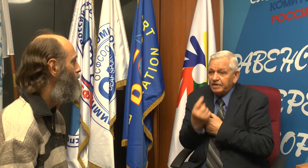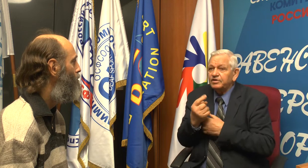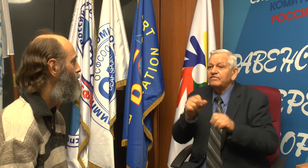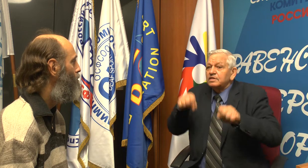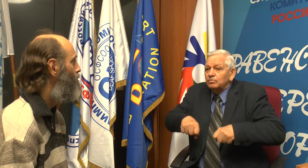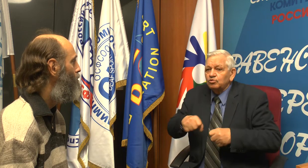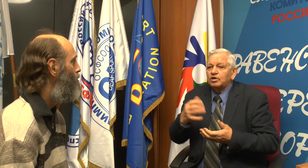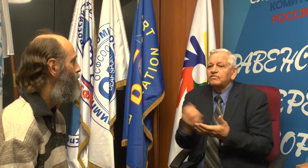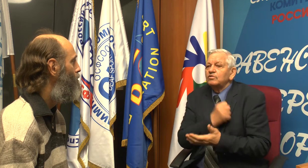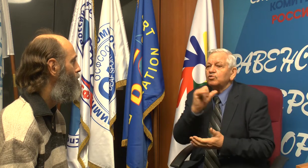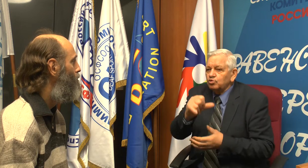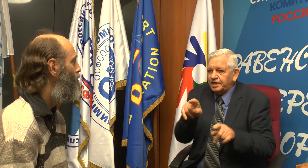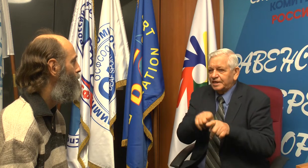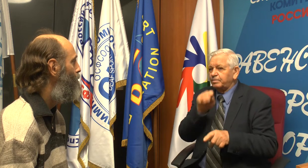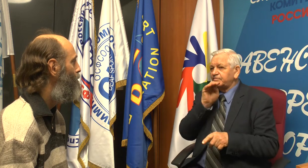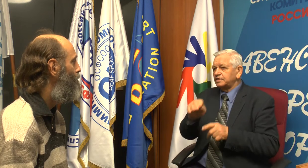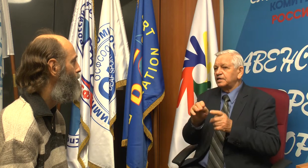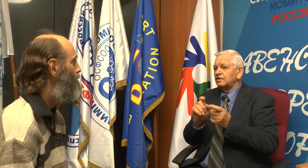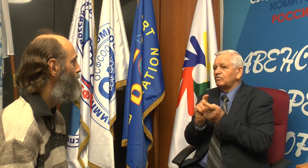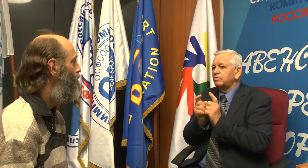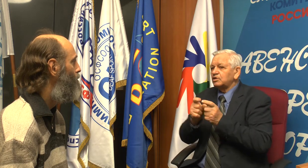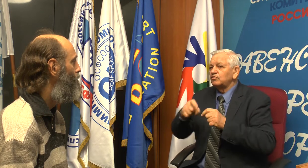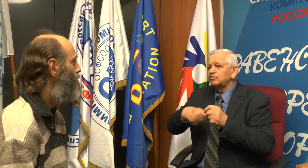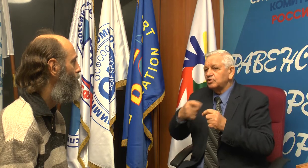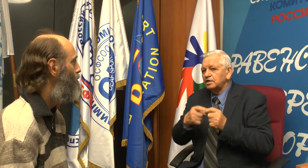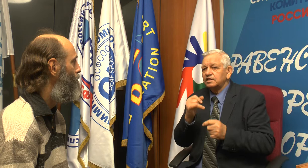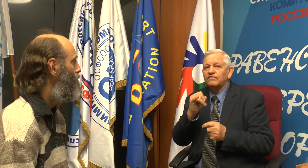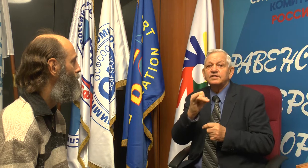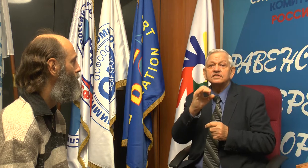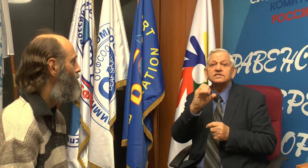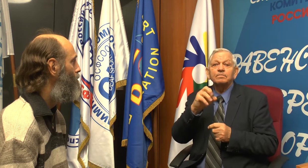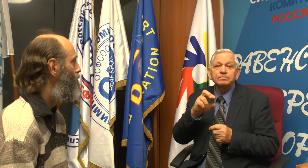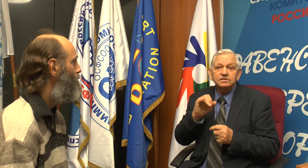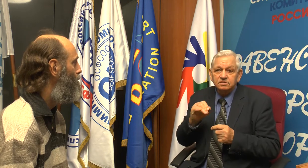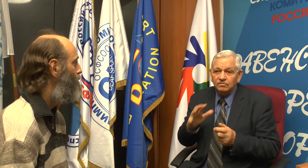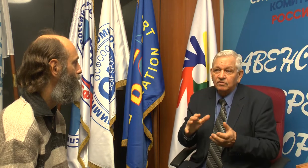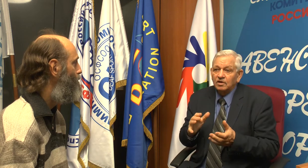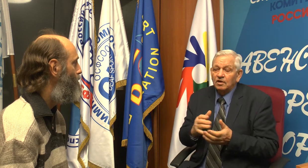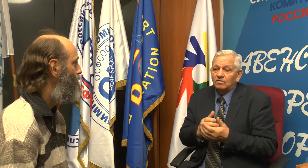проявить возможность выручить таких профессионалов-борцов, дзюдоистов и самбистов. Вот.